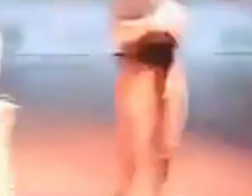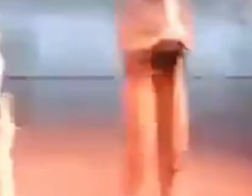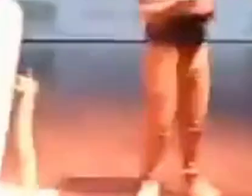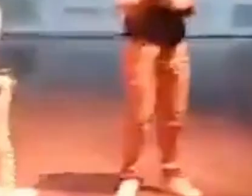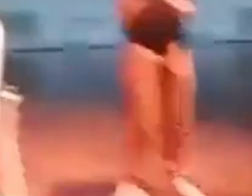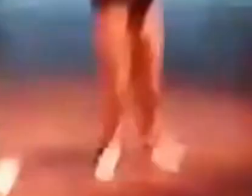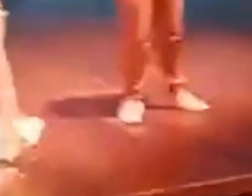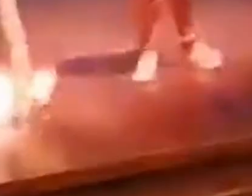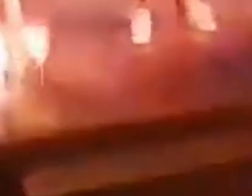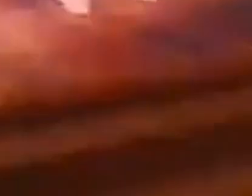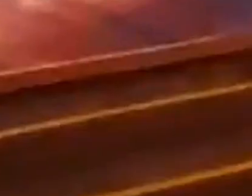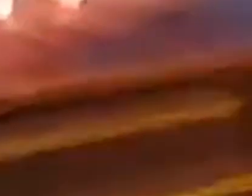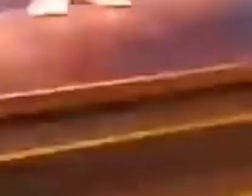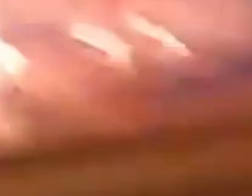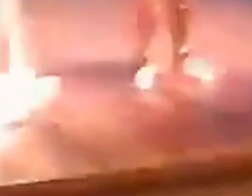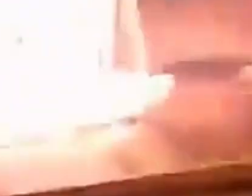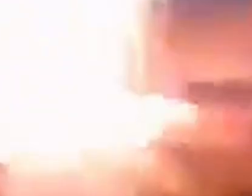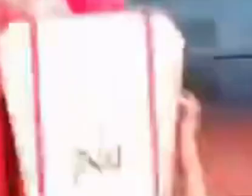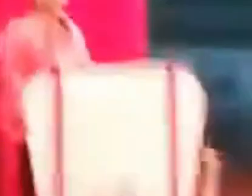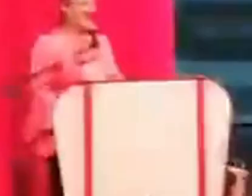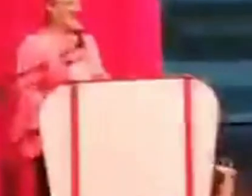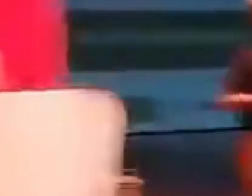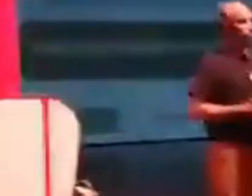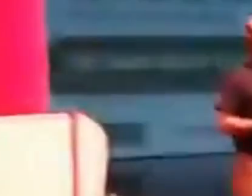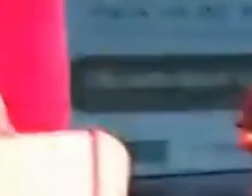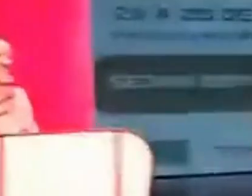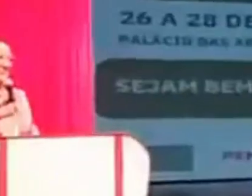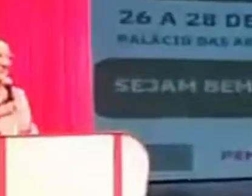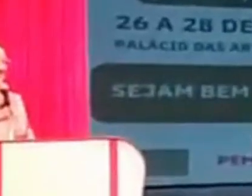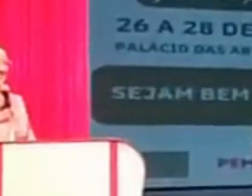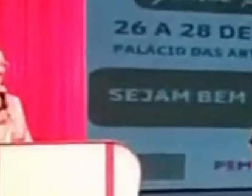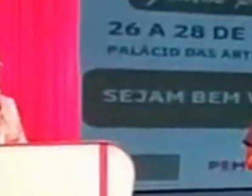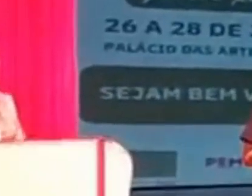quero grito igual aquele dia. Boa tarde!